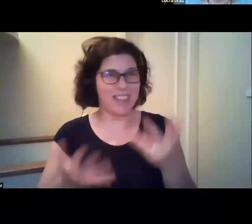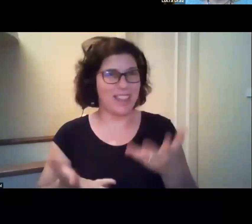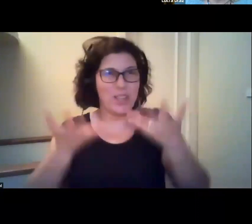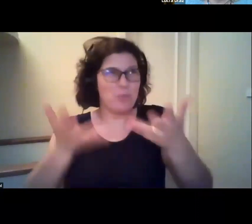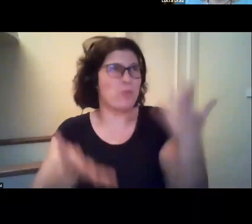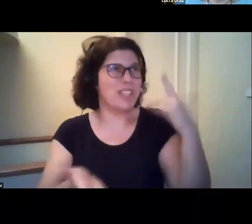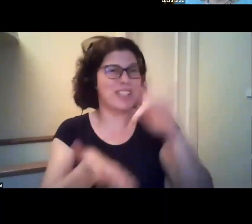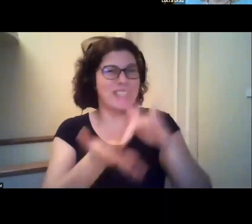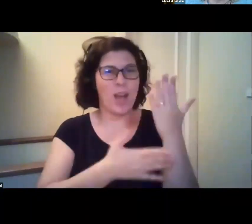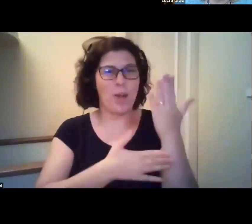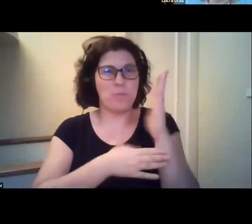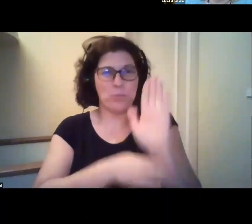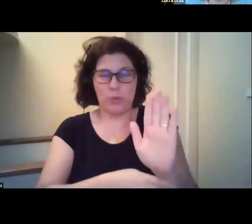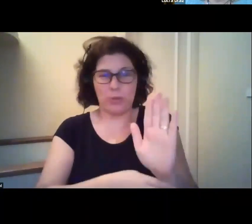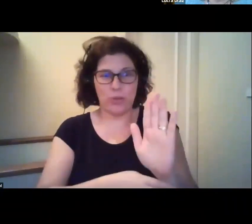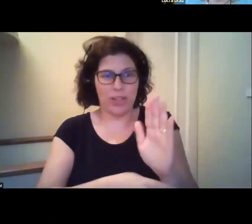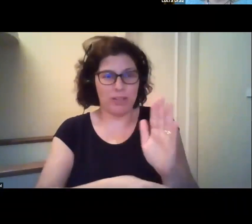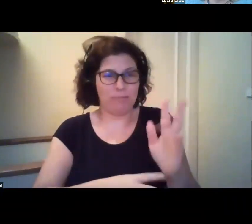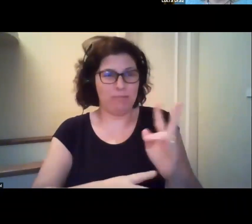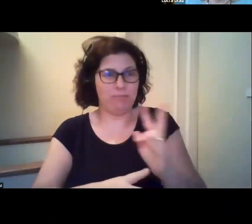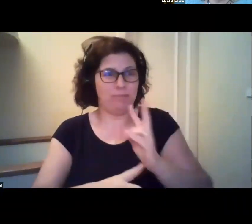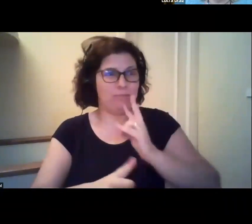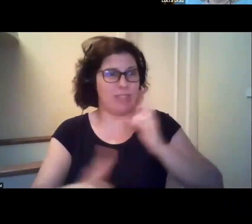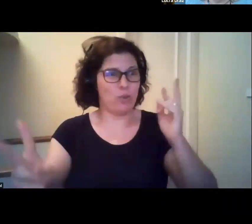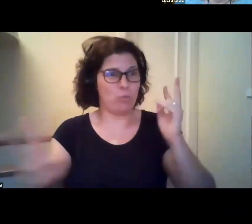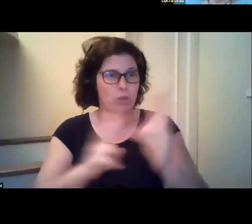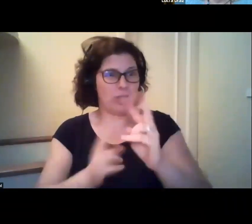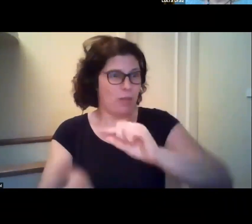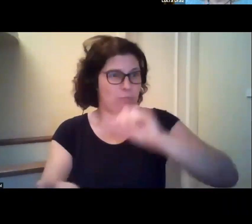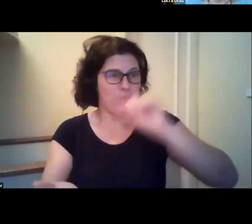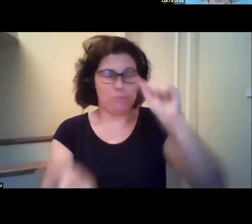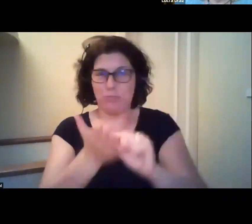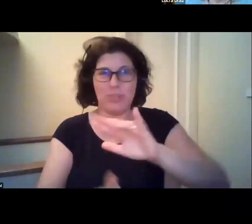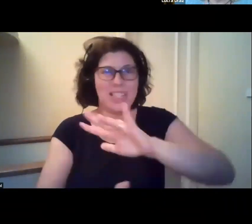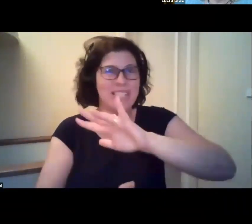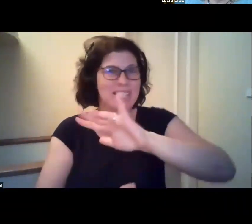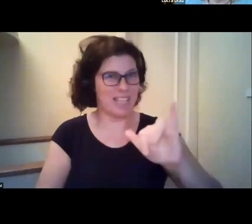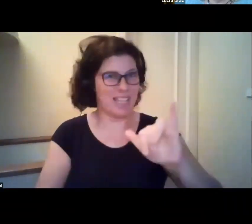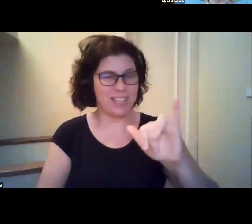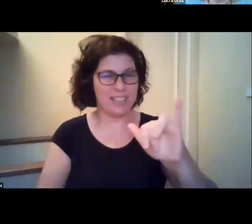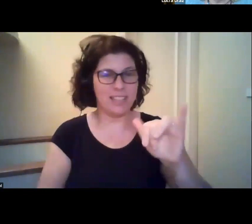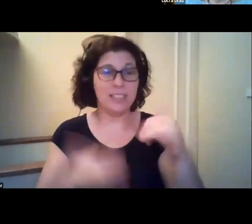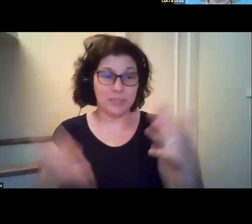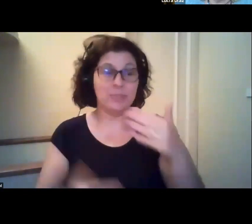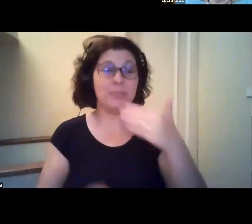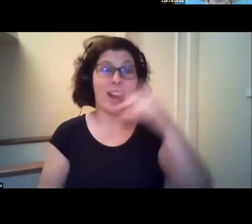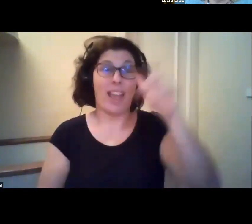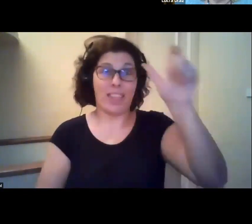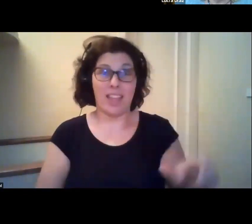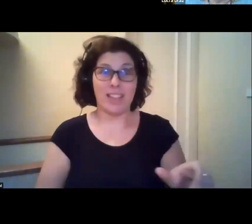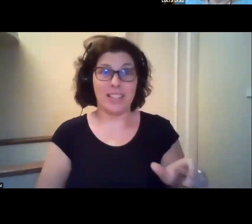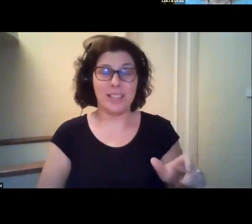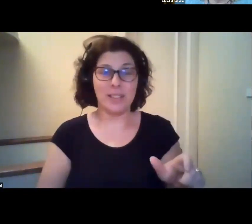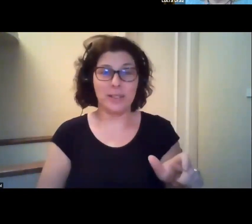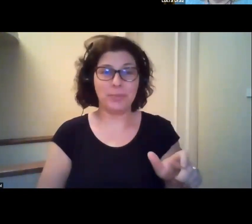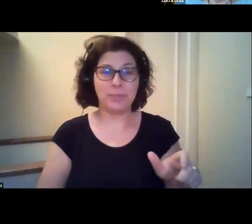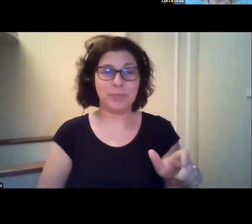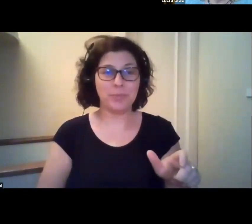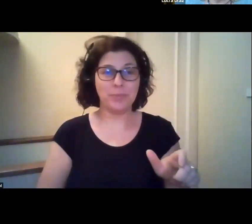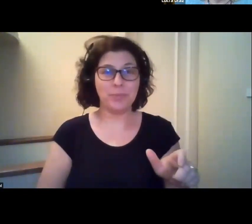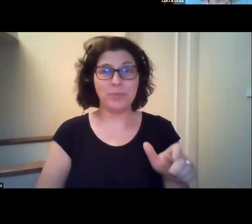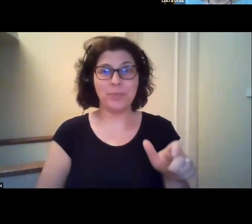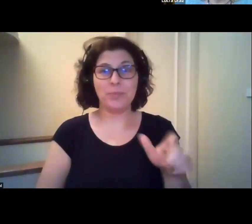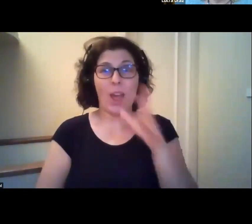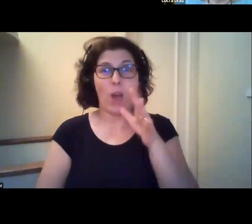Vamos, no pasó ni un minuto que tu respuesta fue sí. Así que gracias a ti también y os dejo con